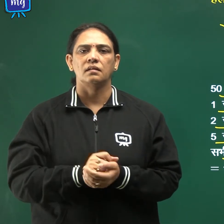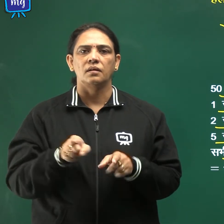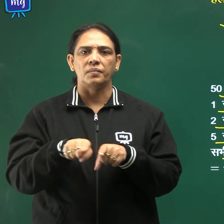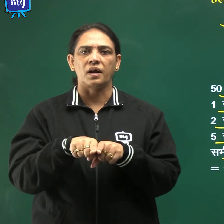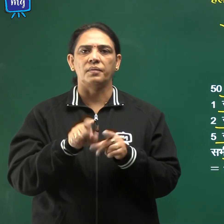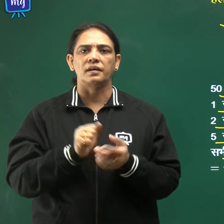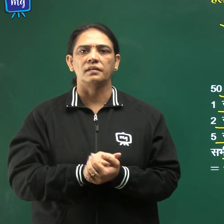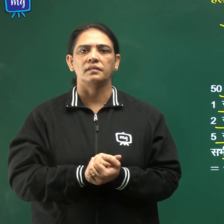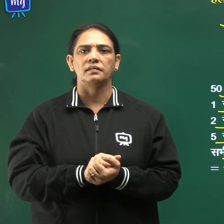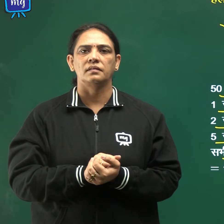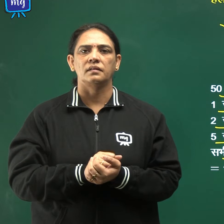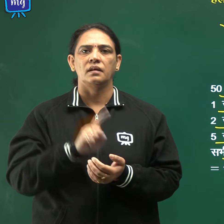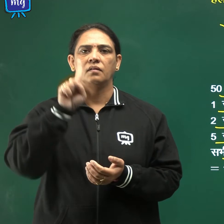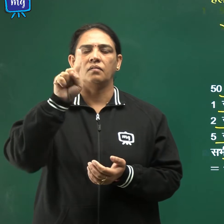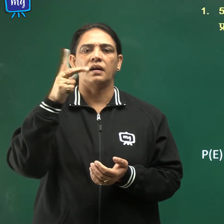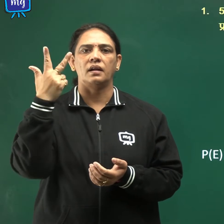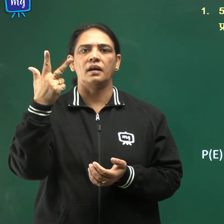के बराबर 180